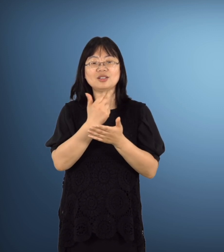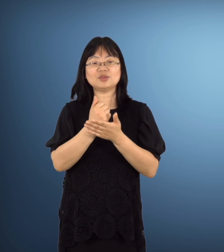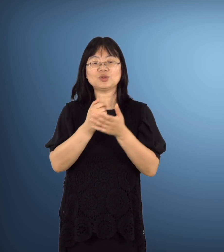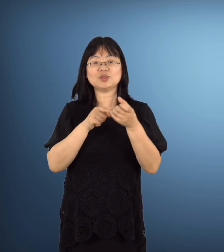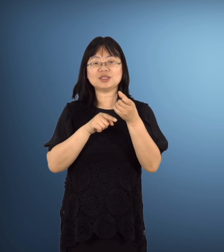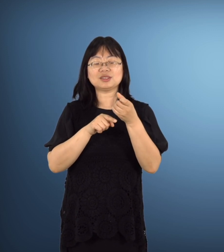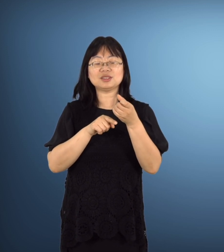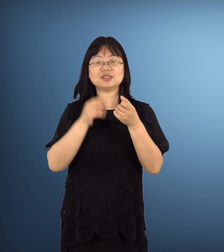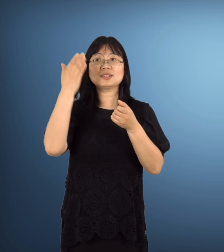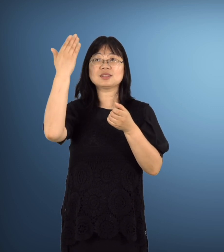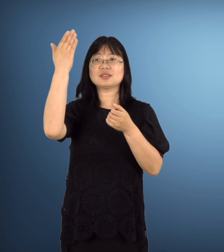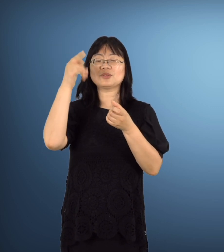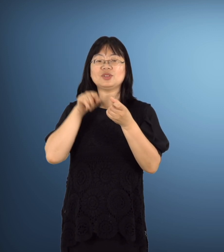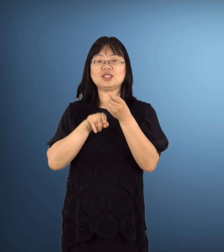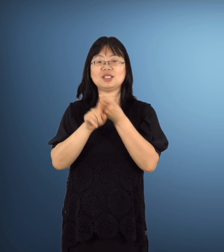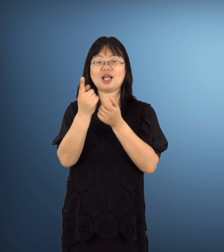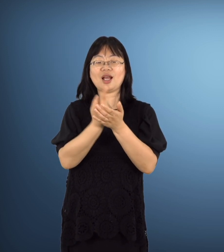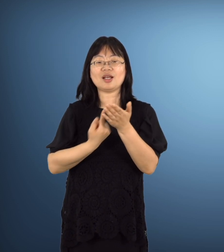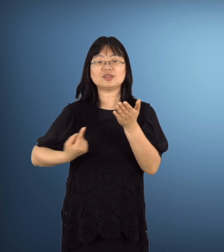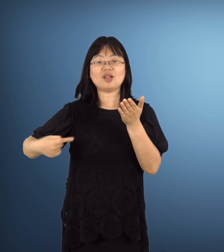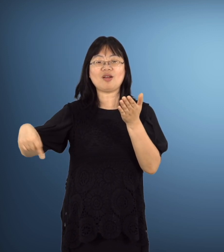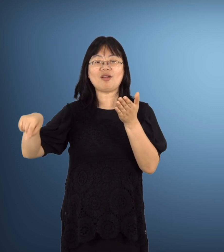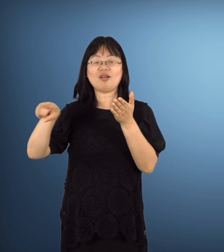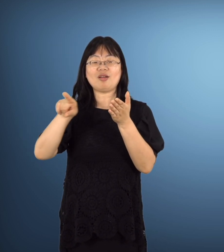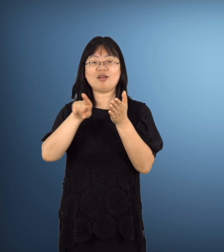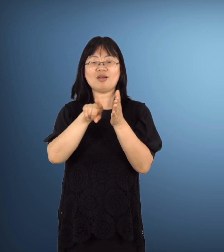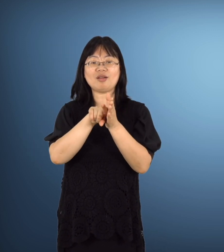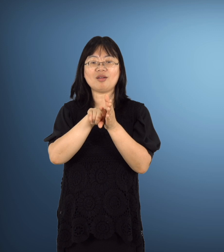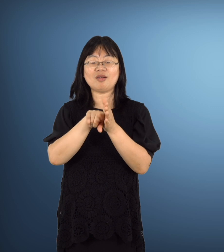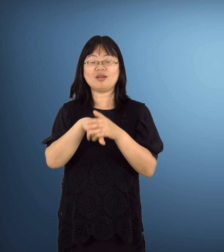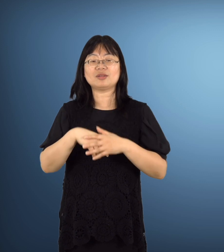나라와 그 뜻을